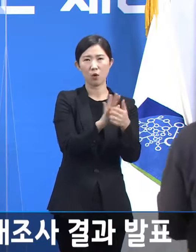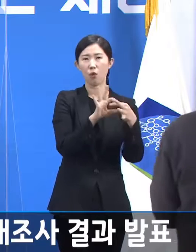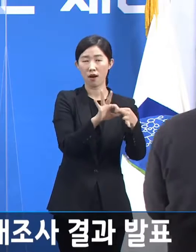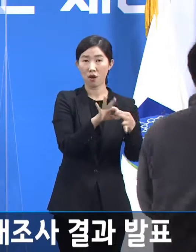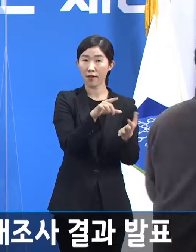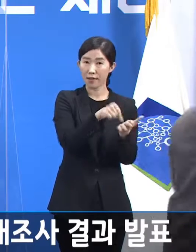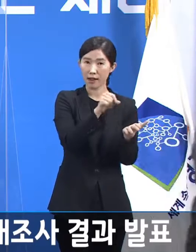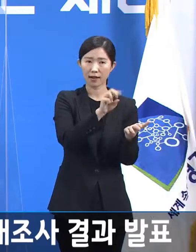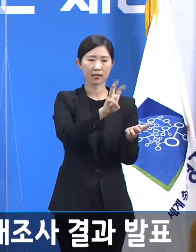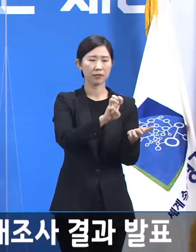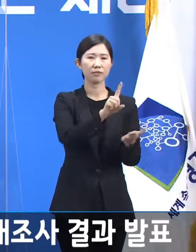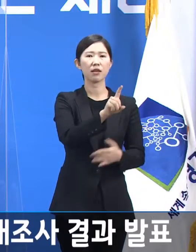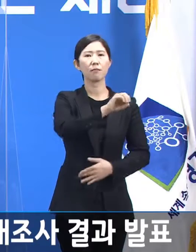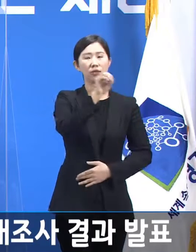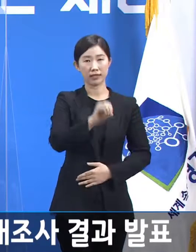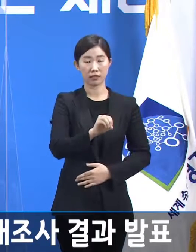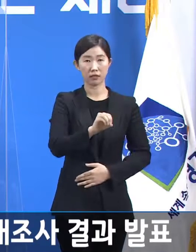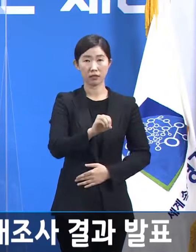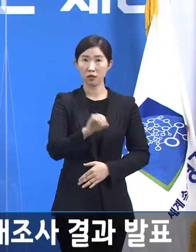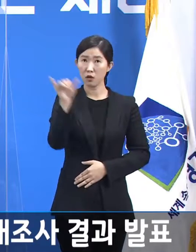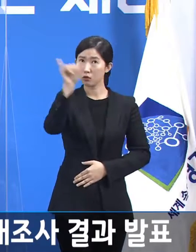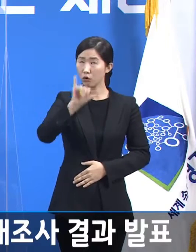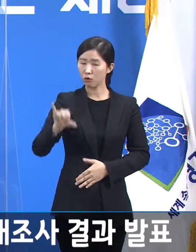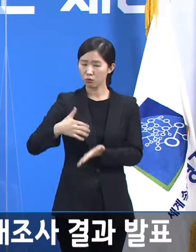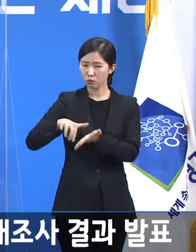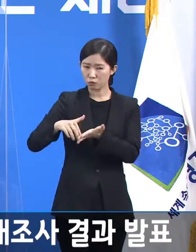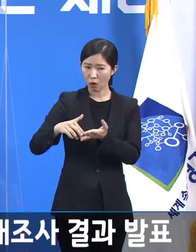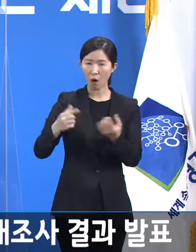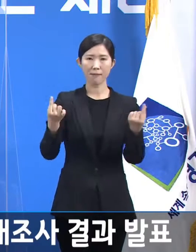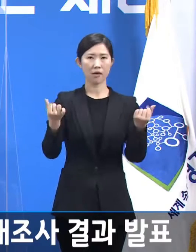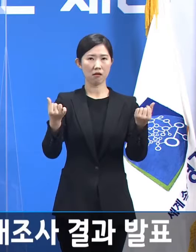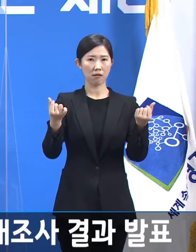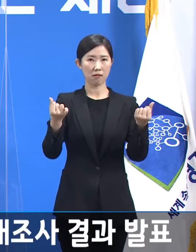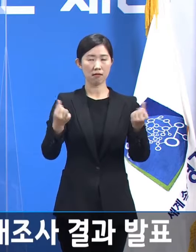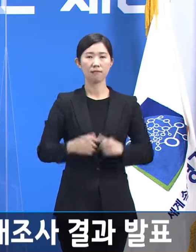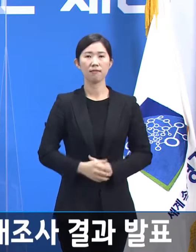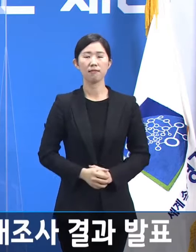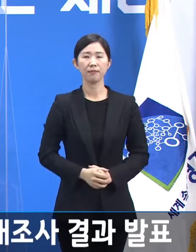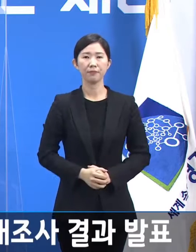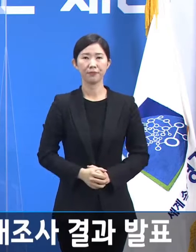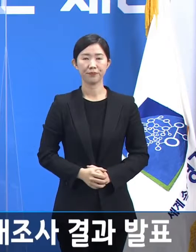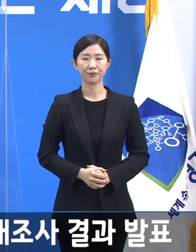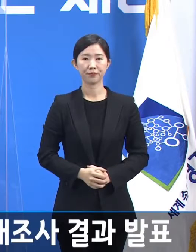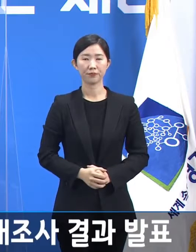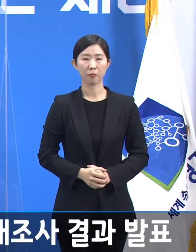약 31%였으며 이는 전국적 규모와 유사한 수준이었습니다.